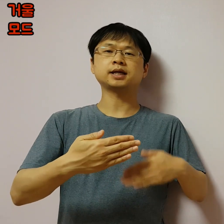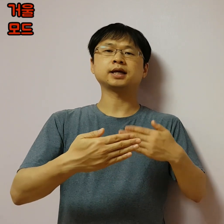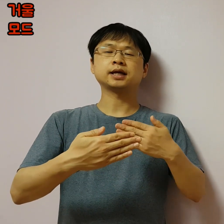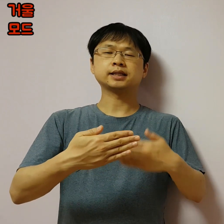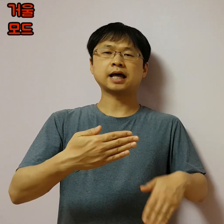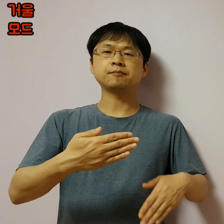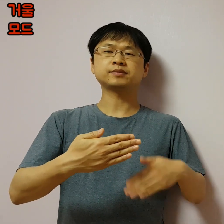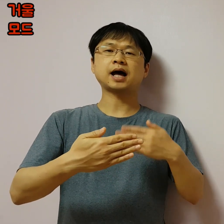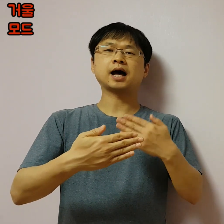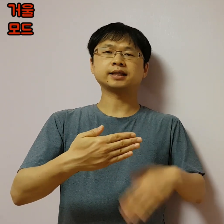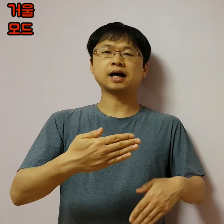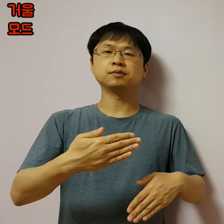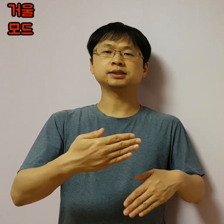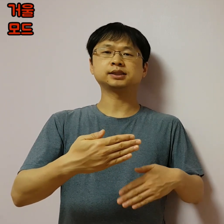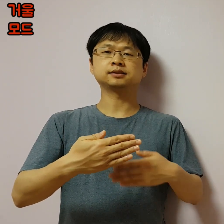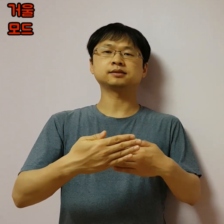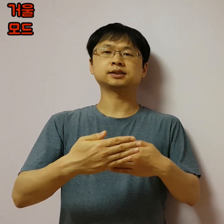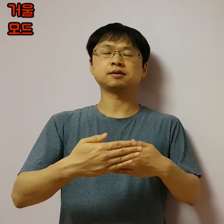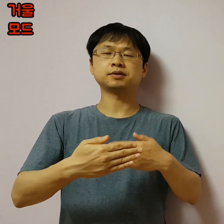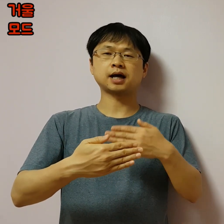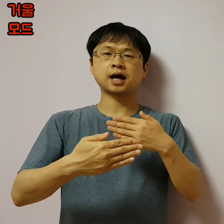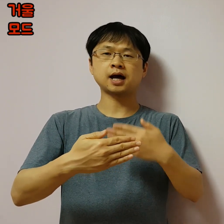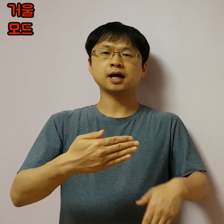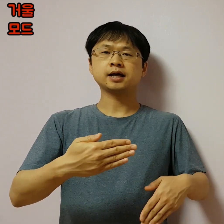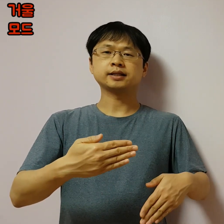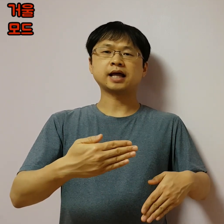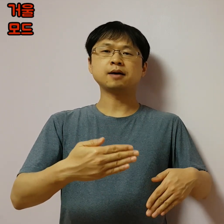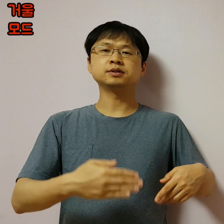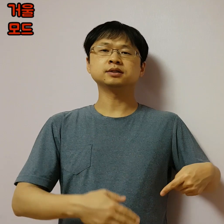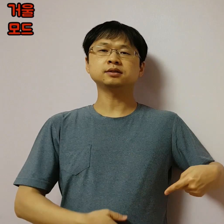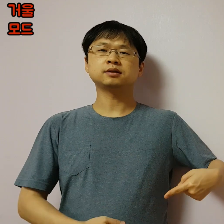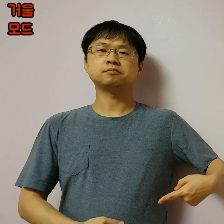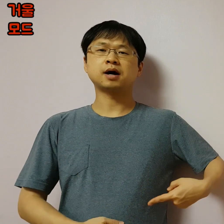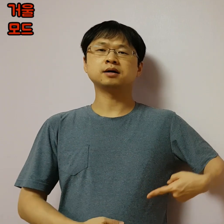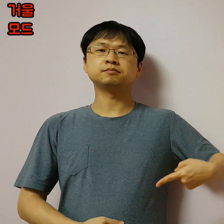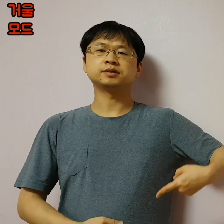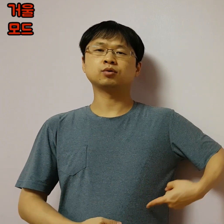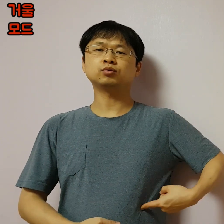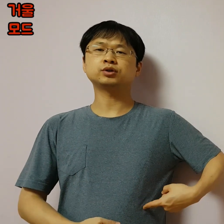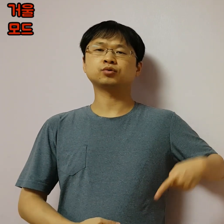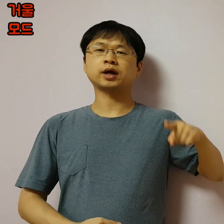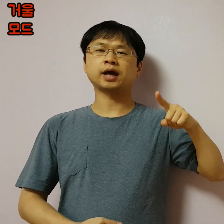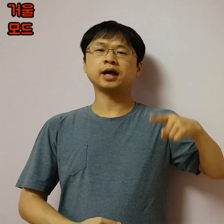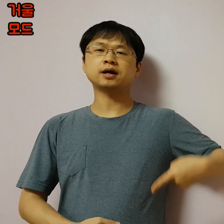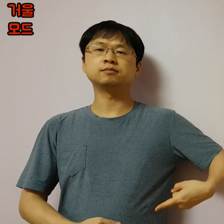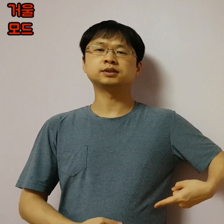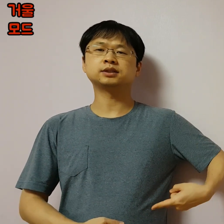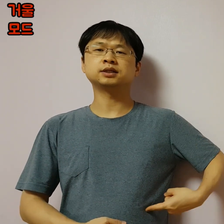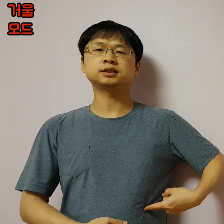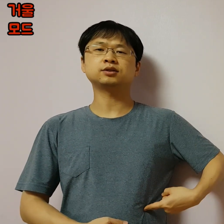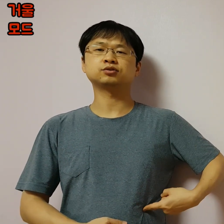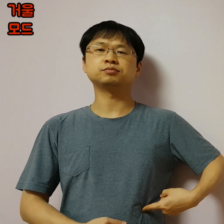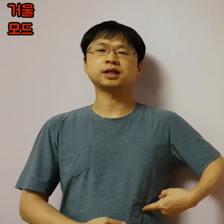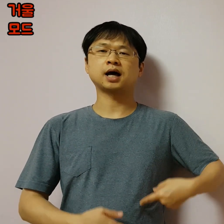빼기, 남다, 나머지 이런 뜻이 됩니다. 남은 마음, 옆구리 쪽에 검지를